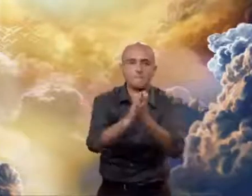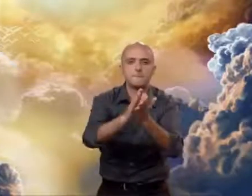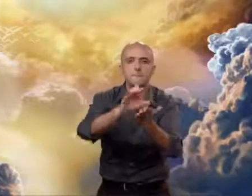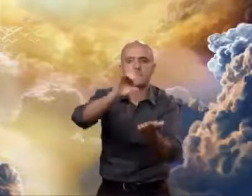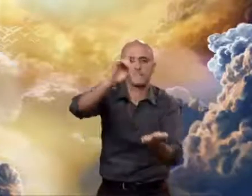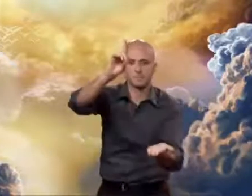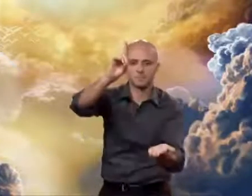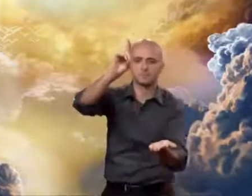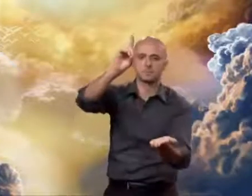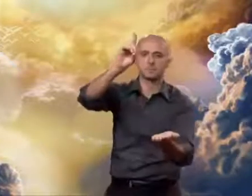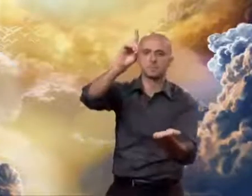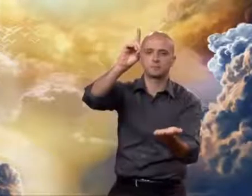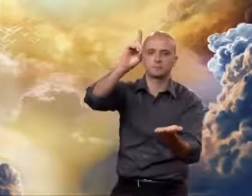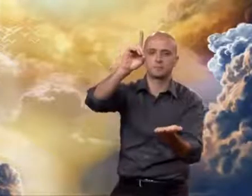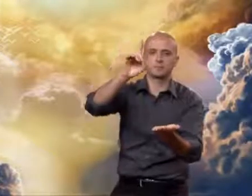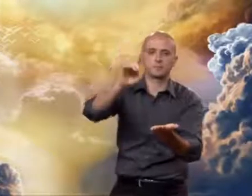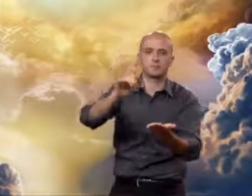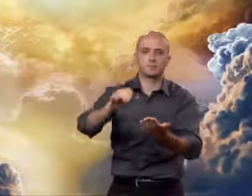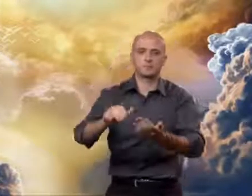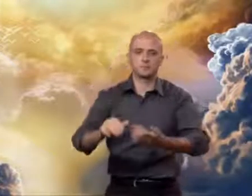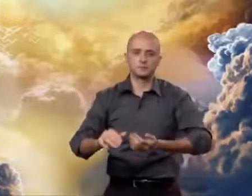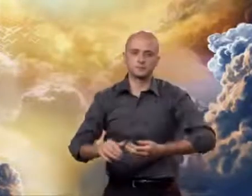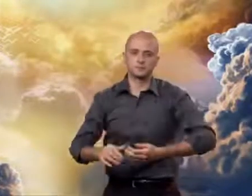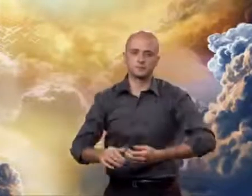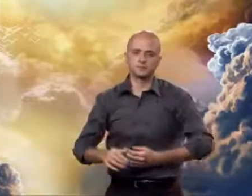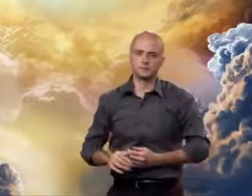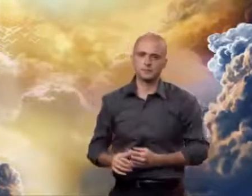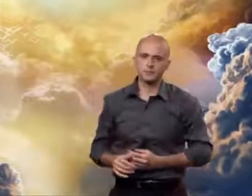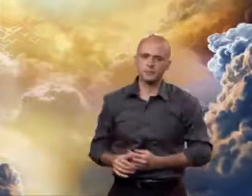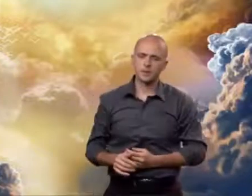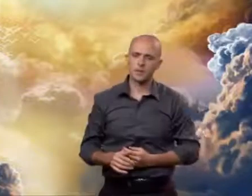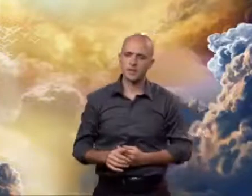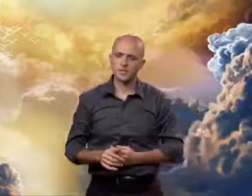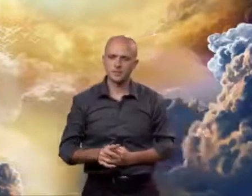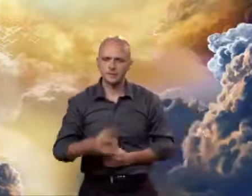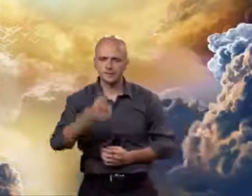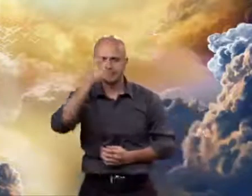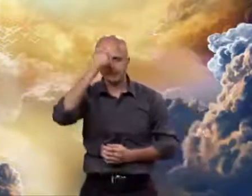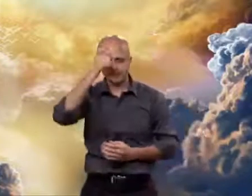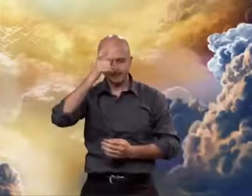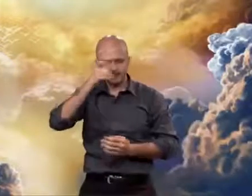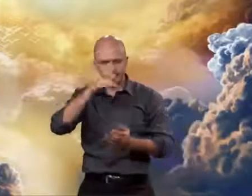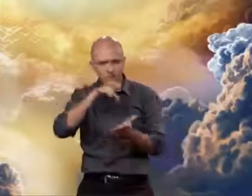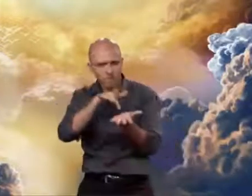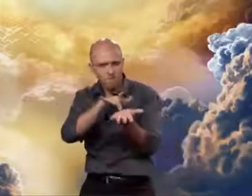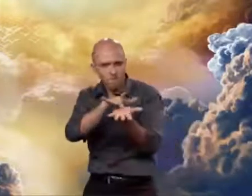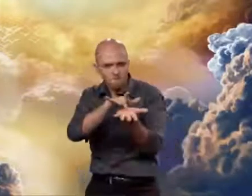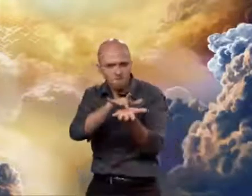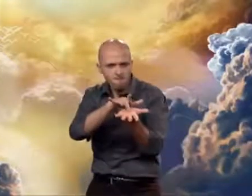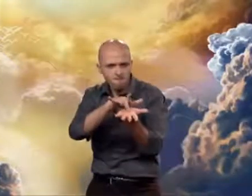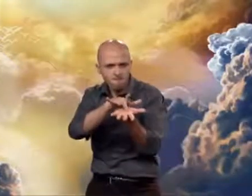mal. Todos aqueles que não viverem de acordo com a fé estabelecida na palavra de Deus serão enganados e